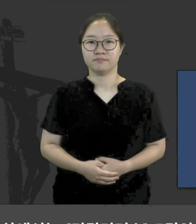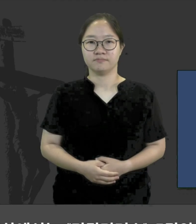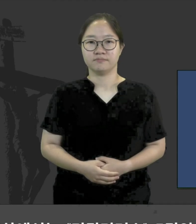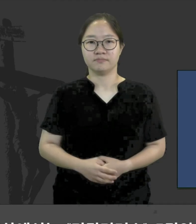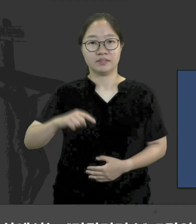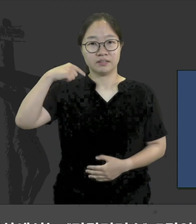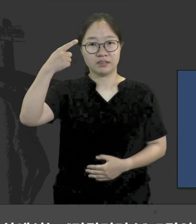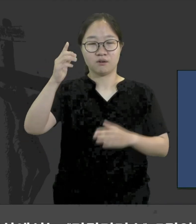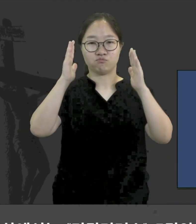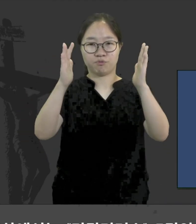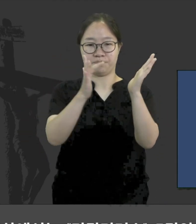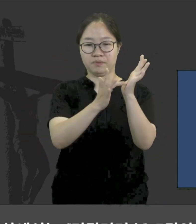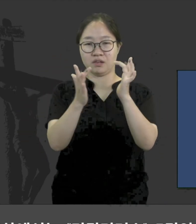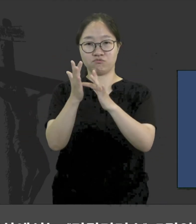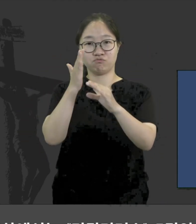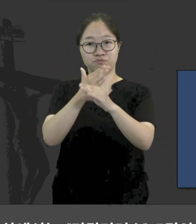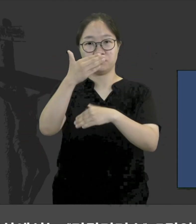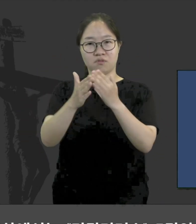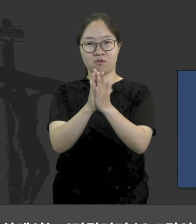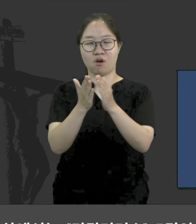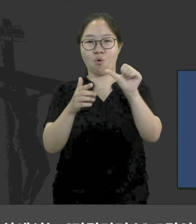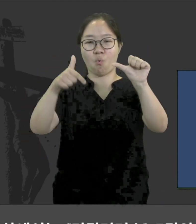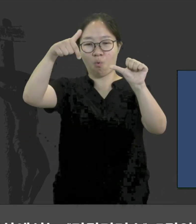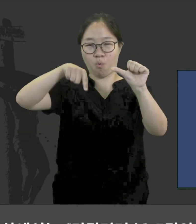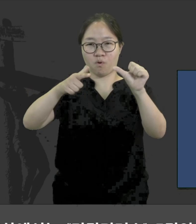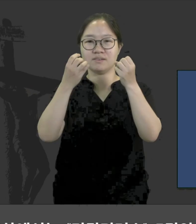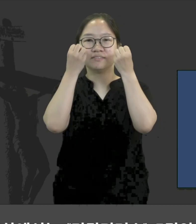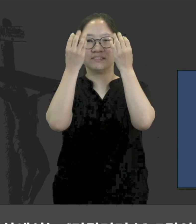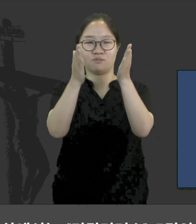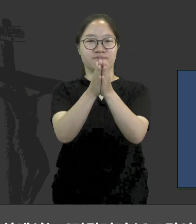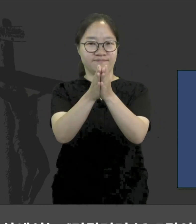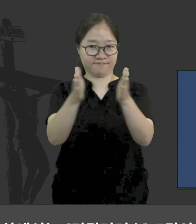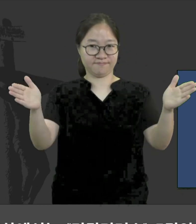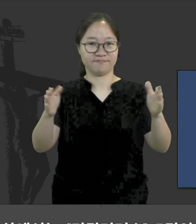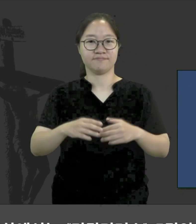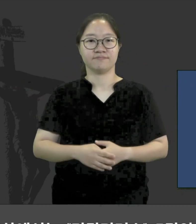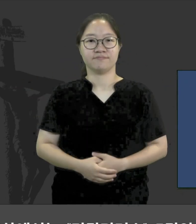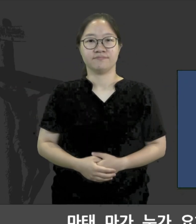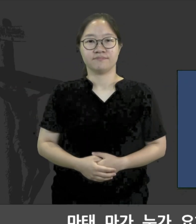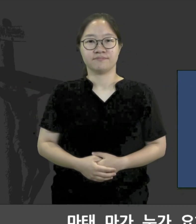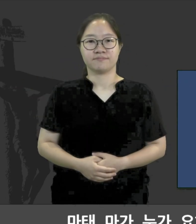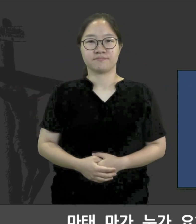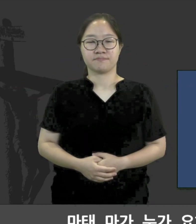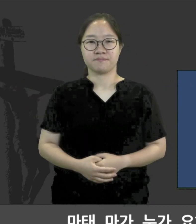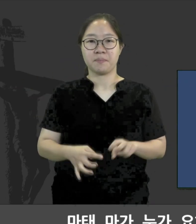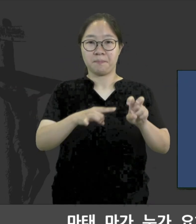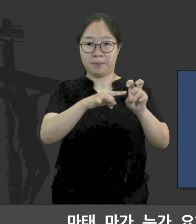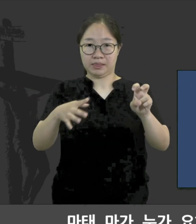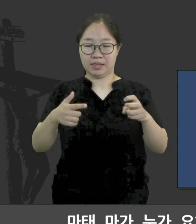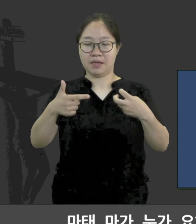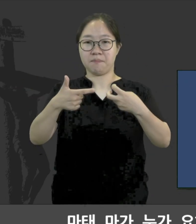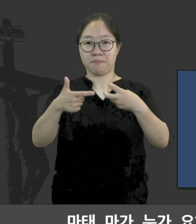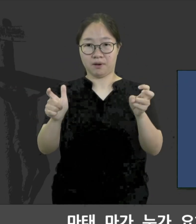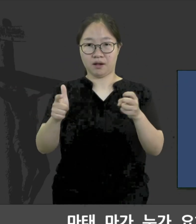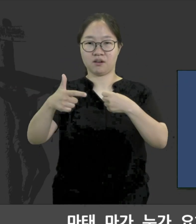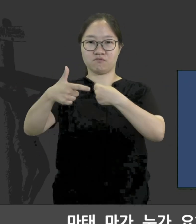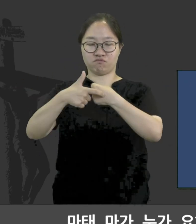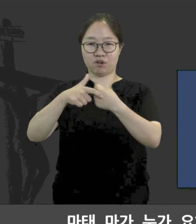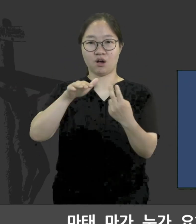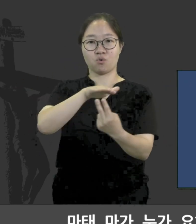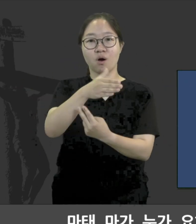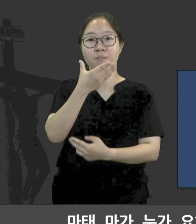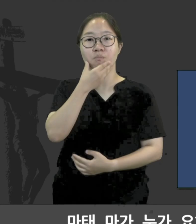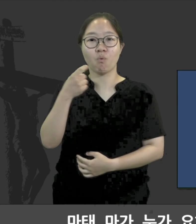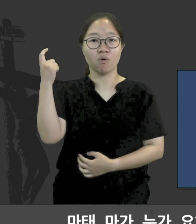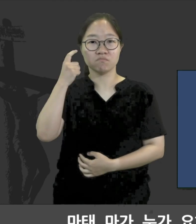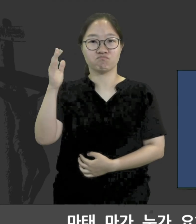다음 영상에서는 리딩 지저스 5권의 새로운 시리즈가 시작됩니다. 마태, 마가, 누가,